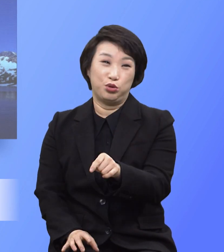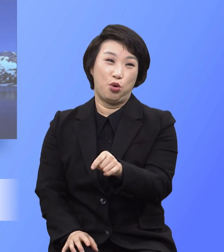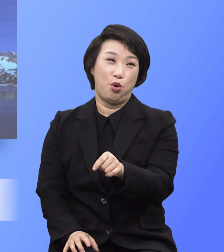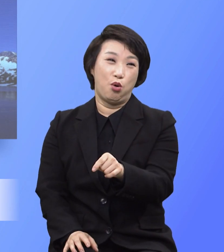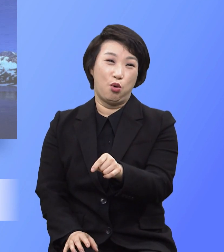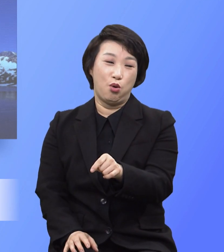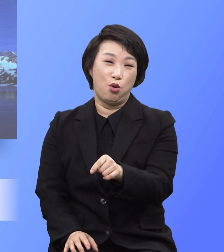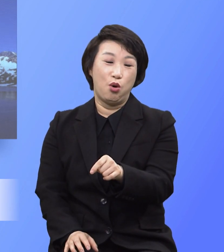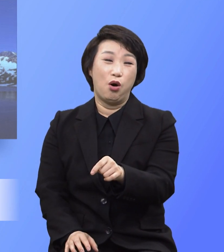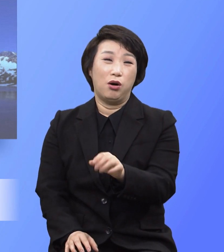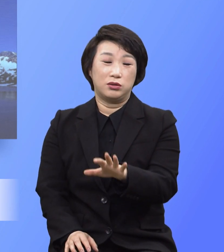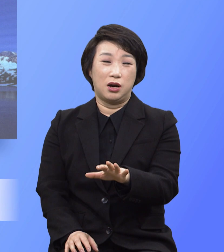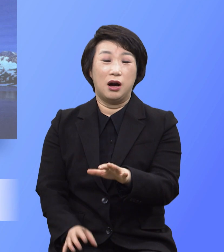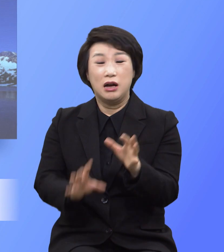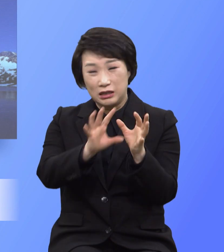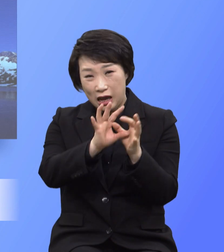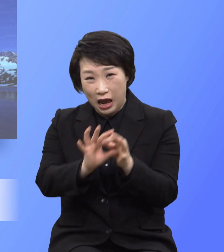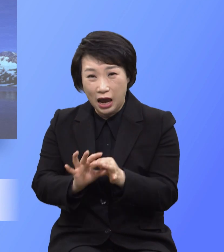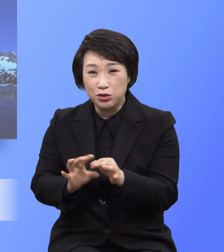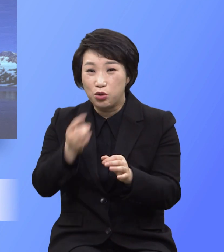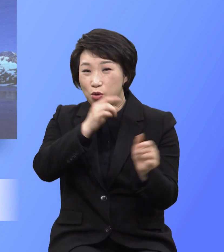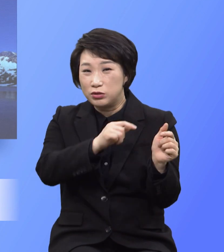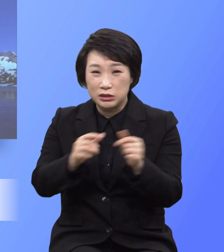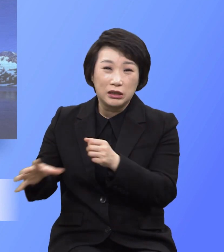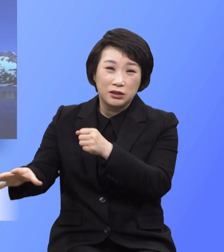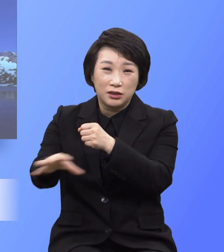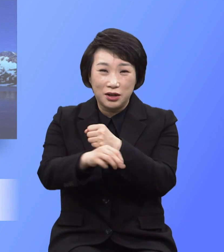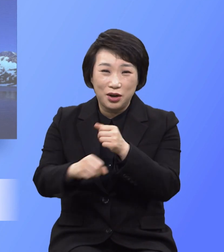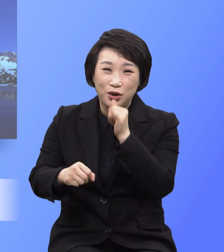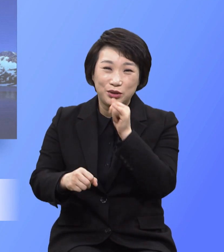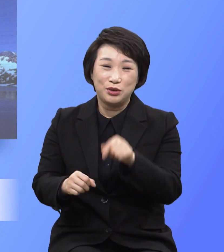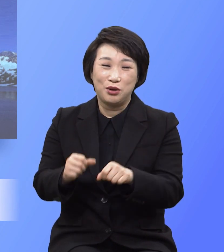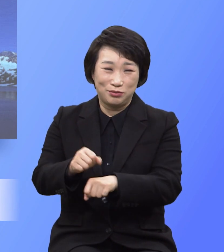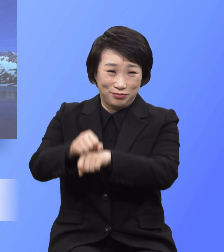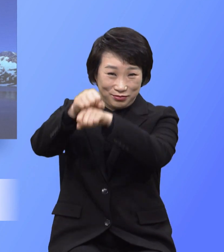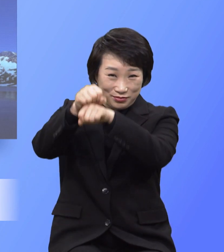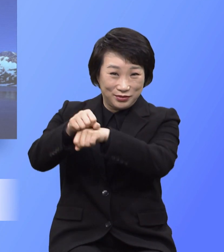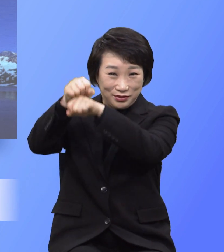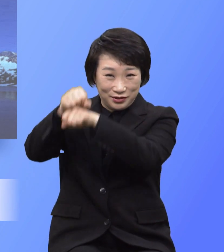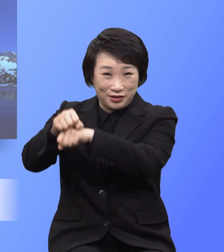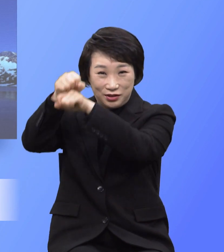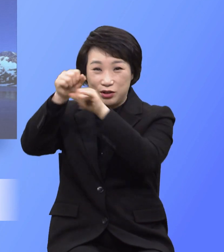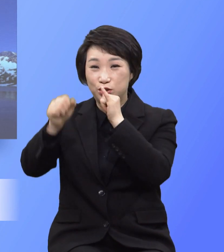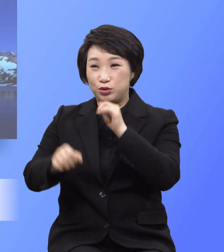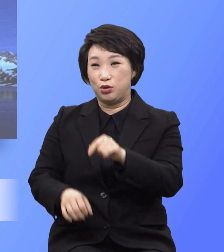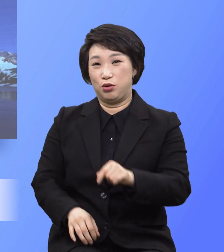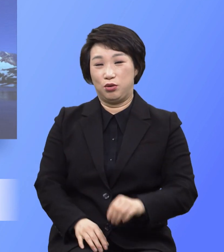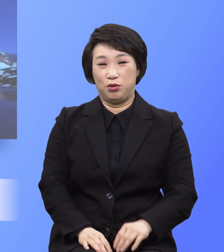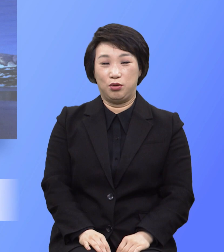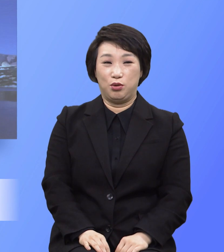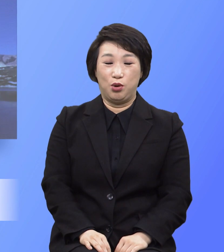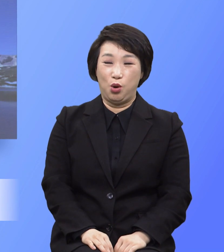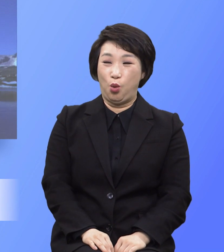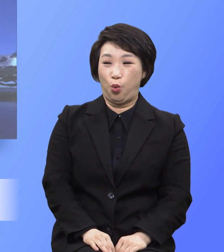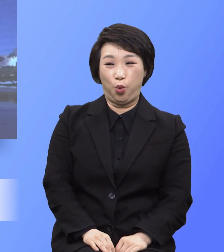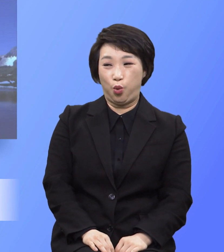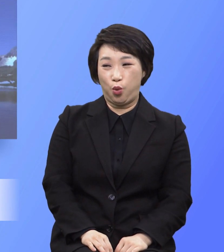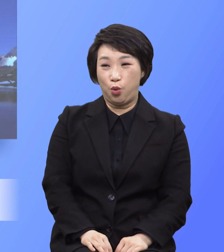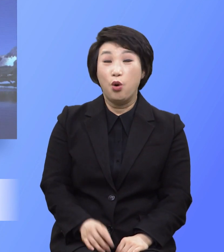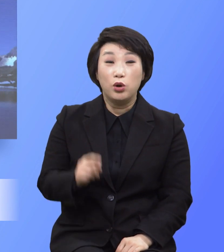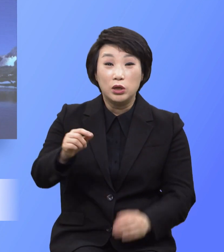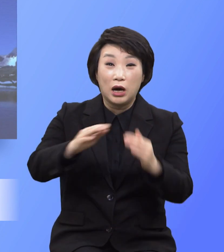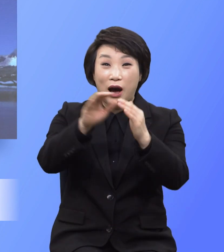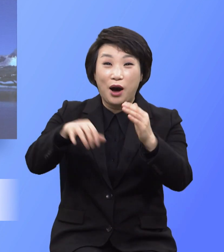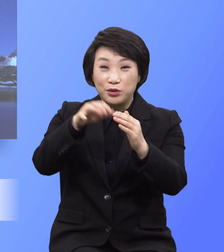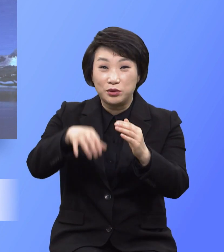계속 타작마당에서 곡식을 타작해서 곡간에 드리고 이런 집이에요. 근데 그